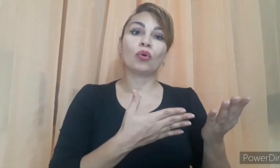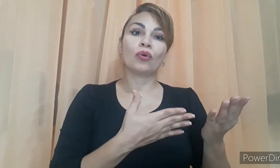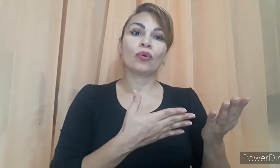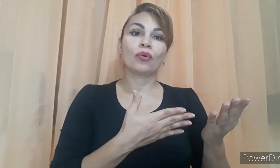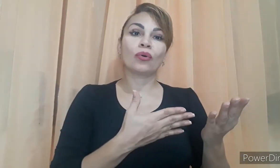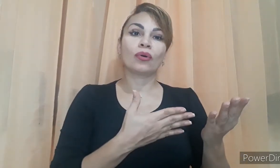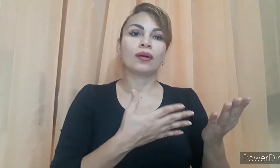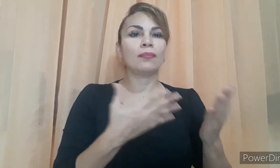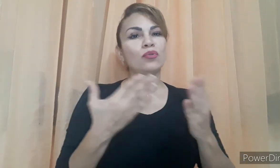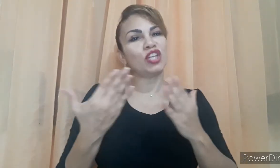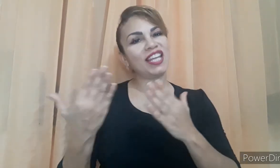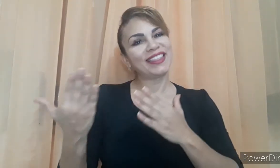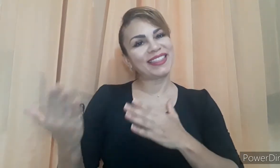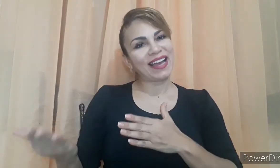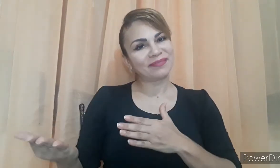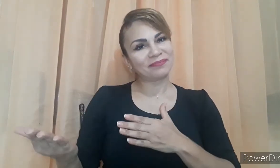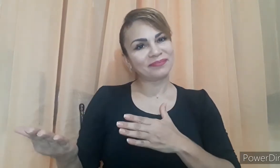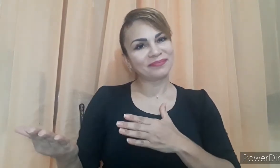bonito, bonita,